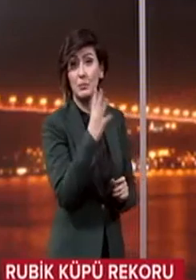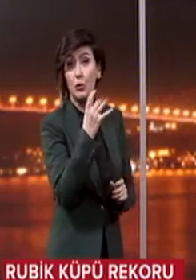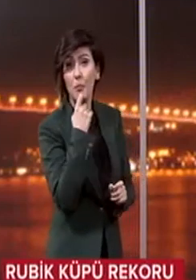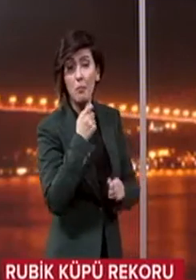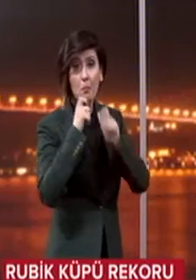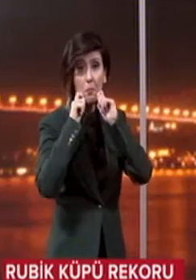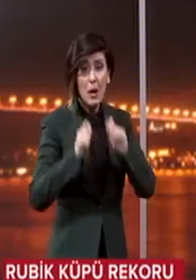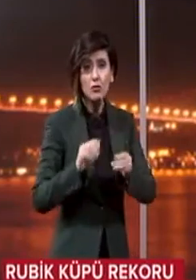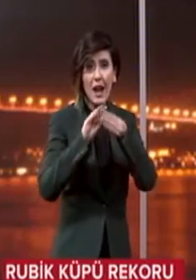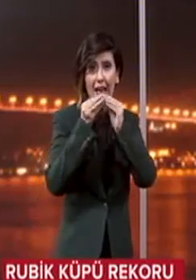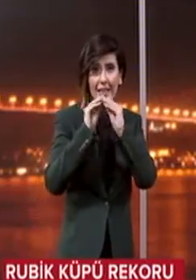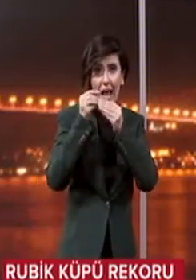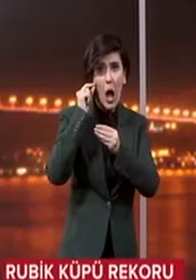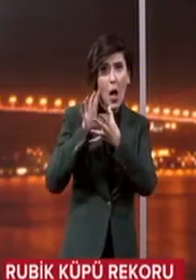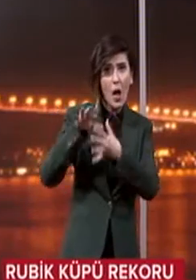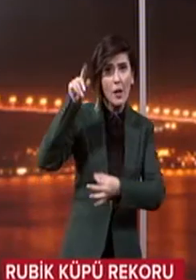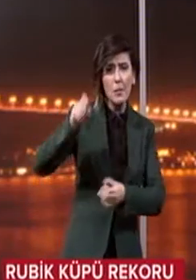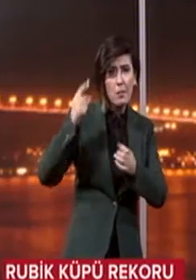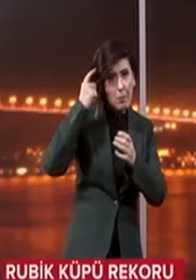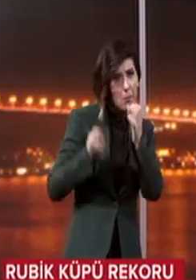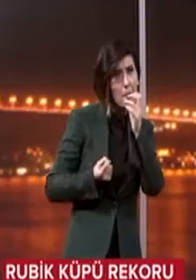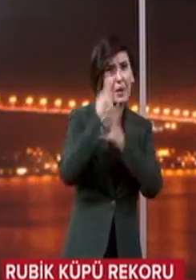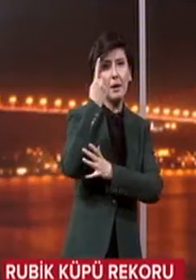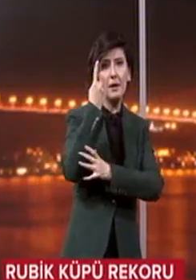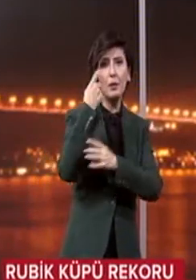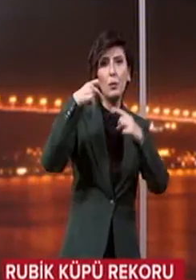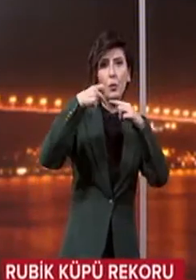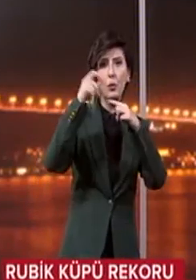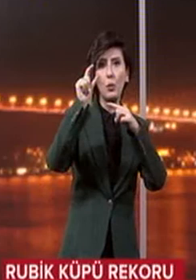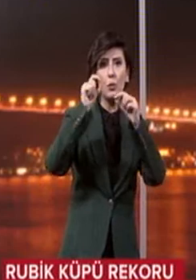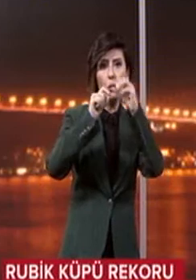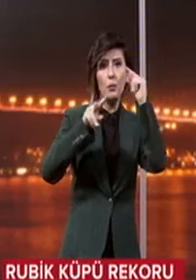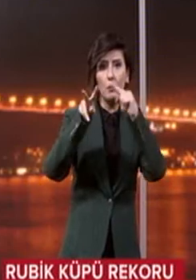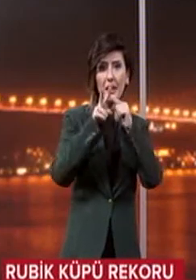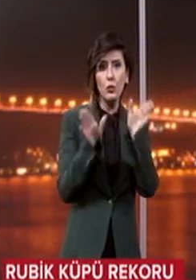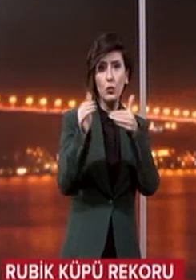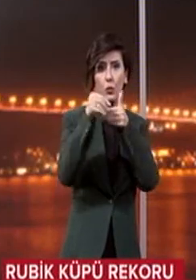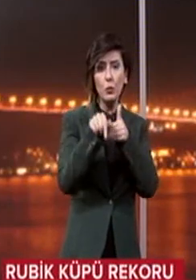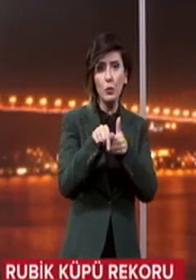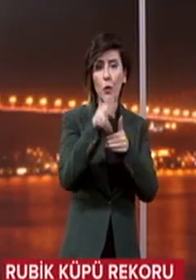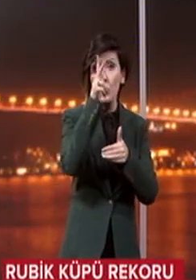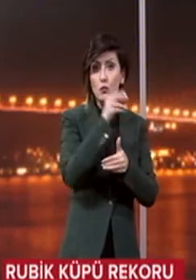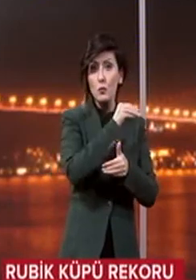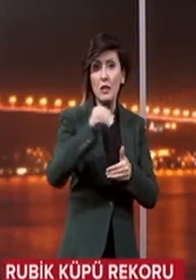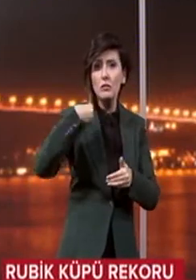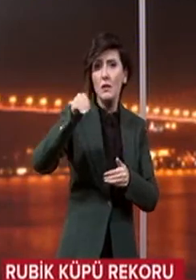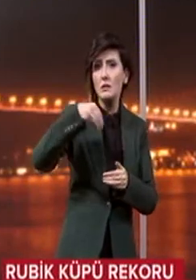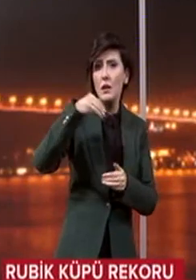1974'te Macar heykeltıraş Ernur Rubik tarafından icat edilen Rubik küpü 300 milyon aşan satışıyla dünyada en